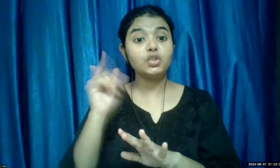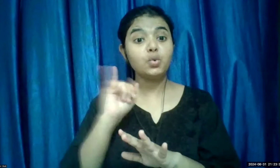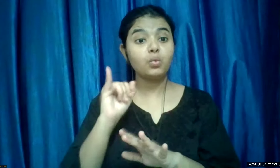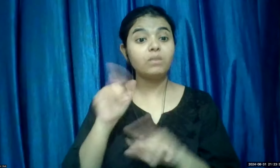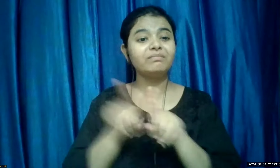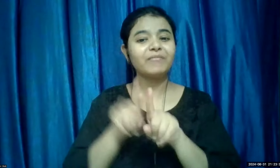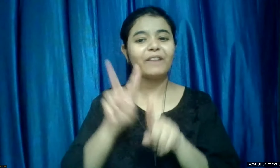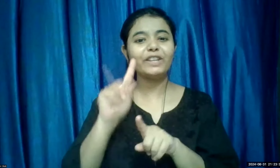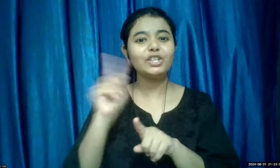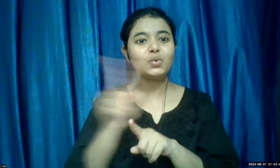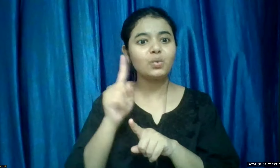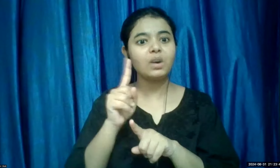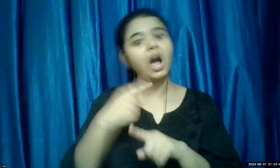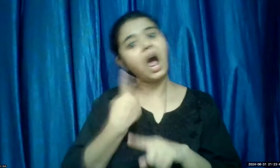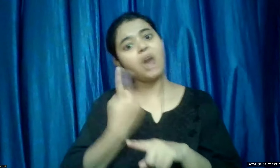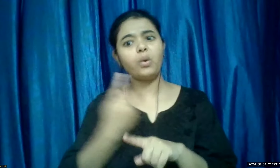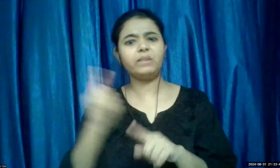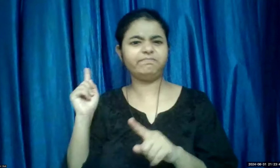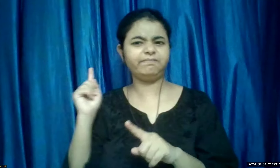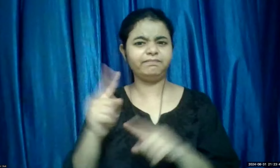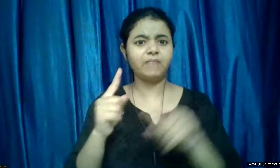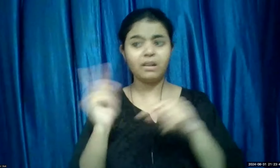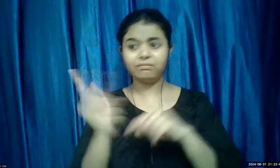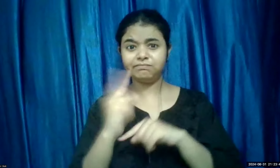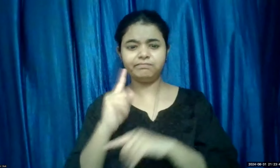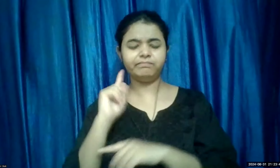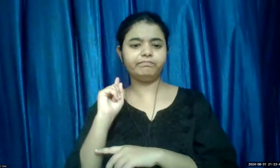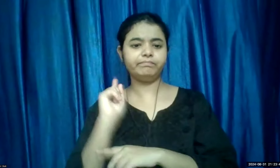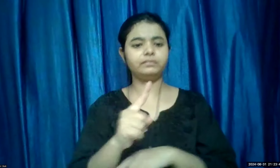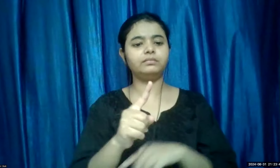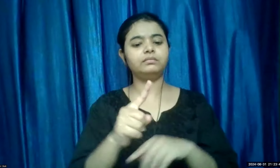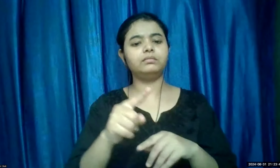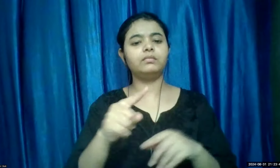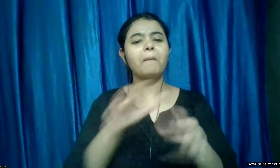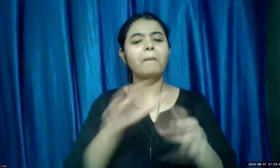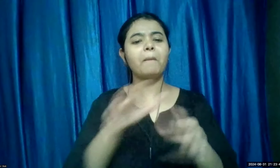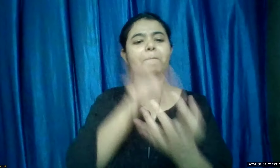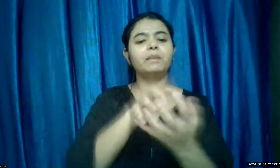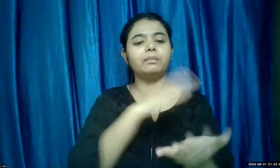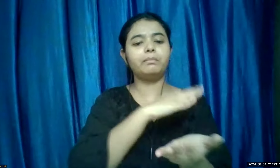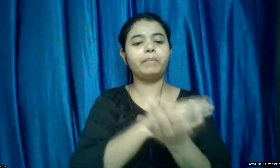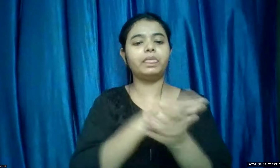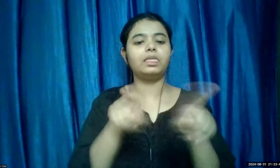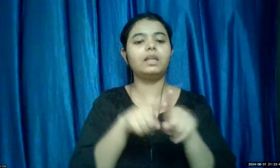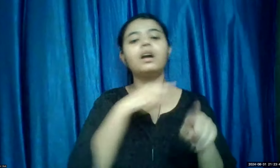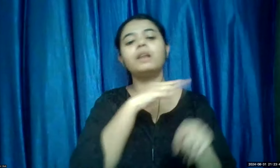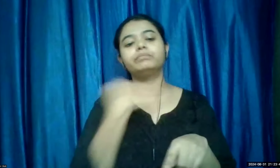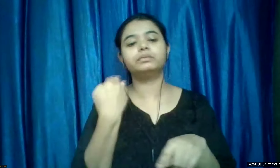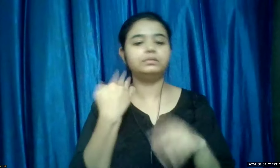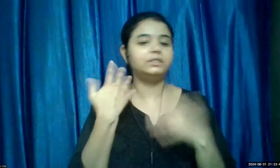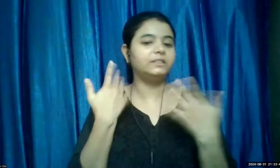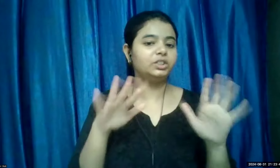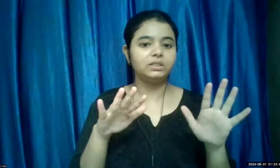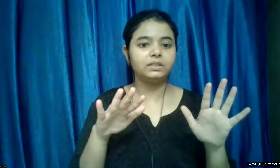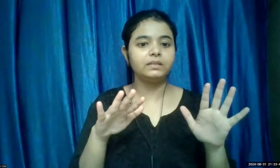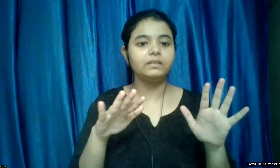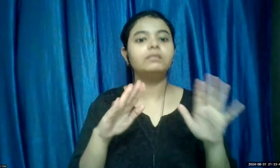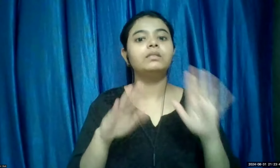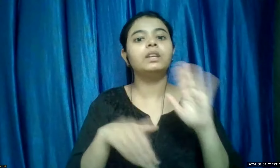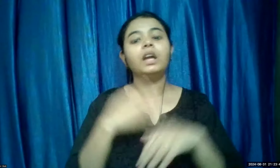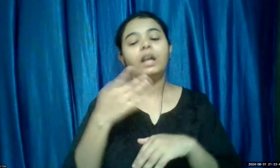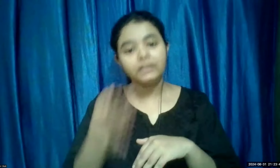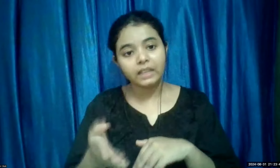उस जो मगरमच्छ था उसका गला काट दिया। और फिर उस हाथी ने भगवान की बहुत